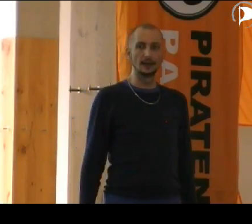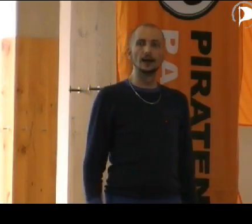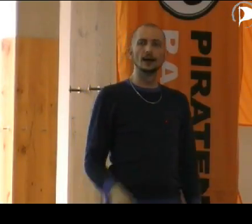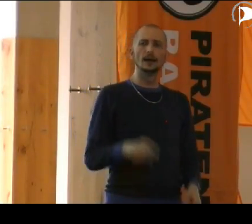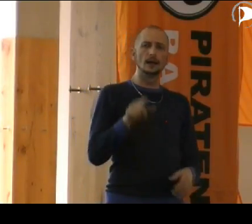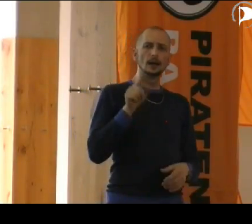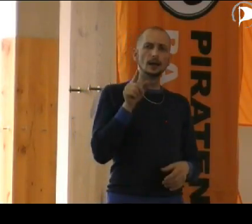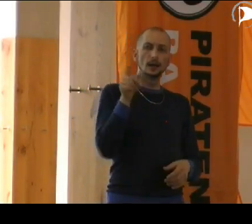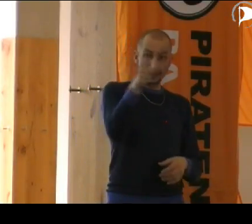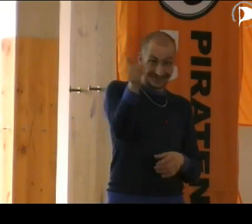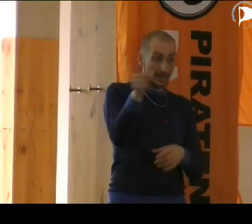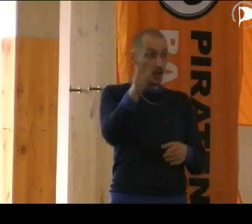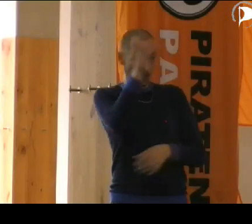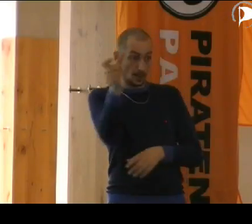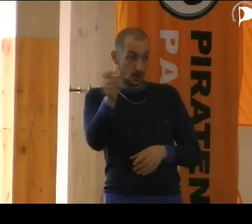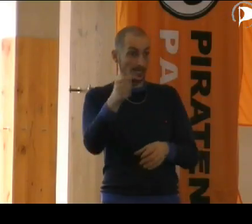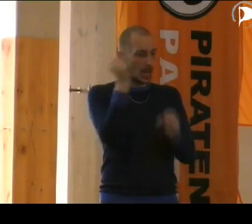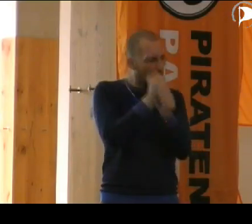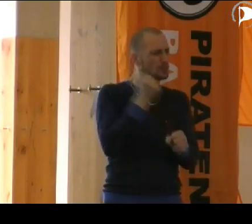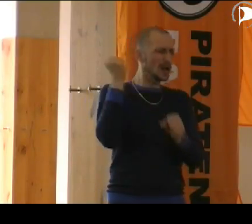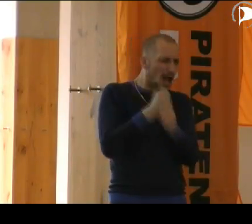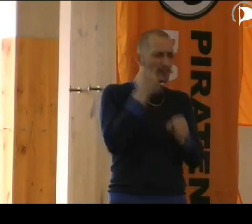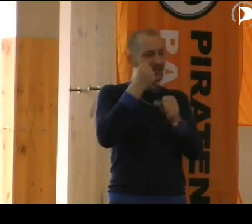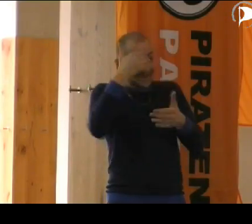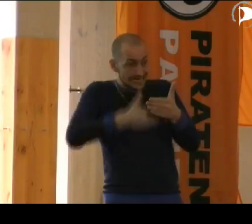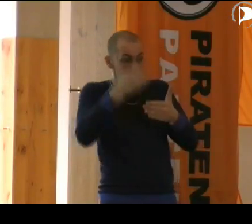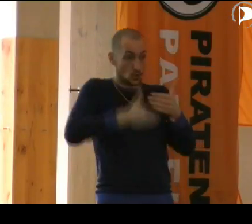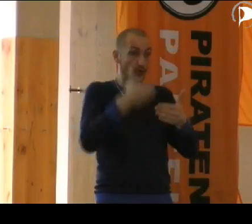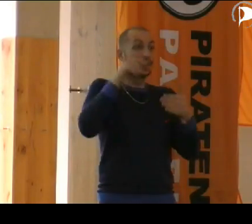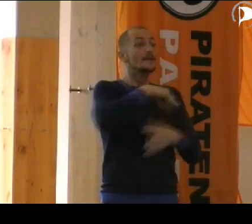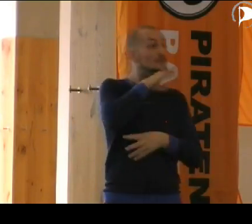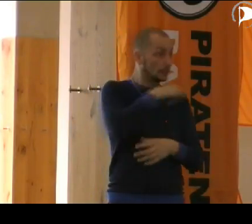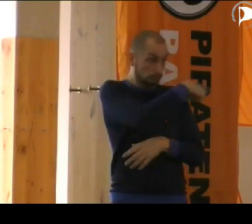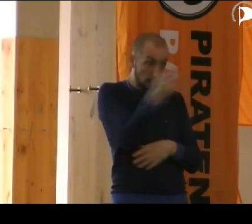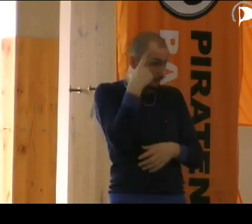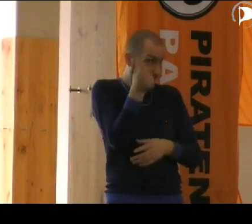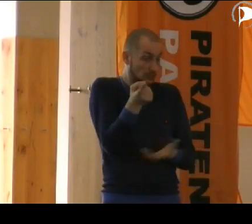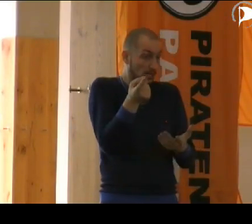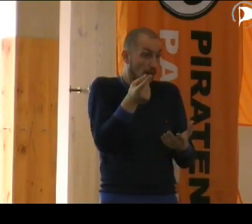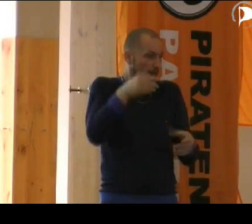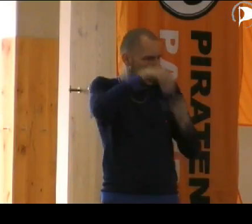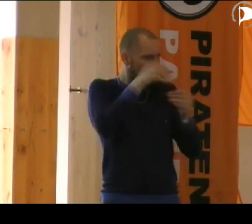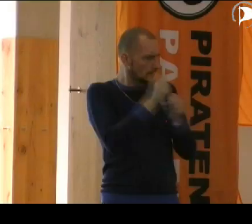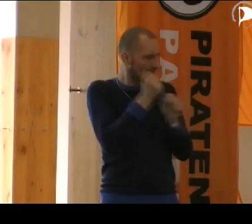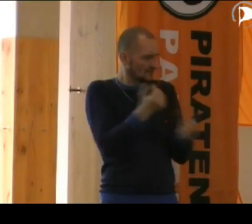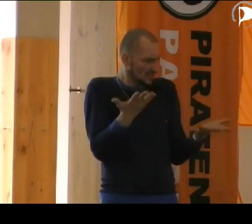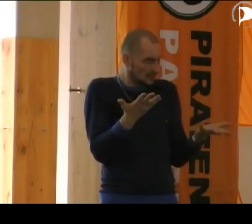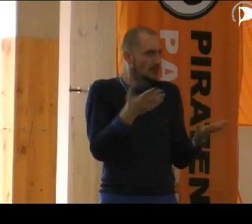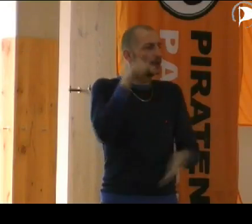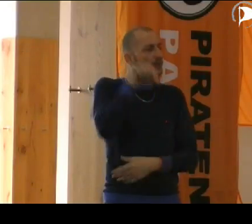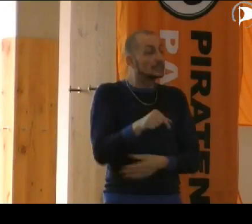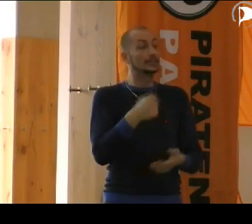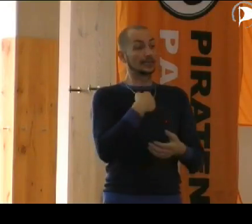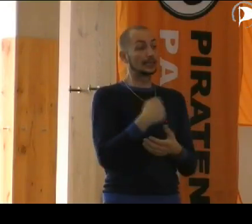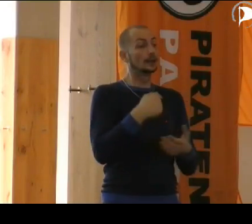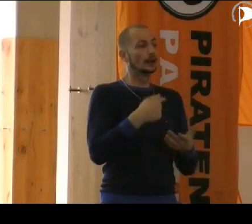diese leute die arbeiten kann in vielen fällen die meisten von euch wissen wahrscheinlich auch gar nicht was geht also tools deshalb will ich das mal relativ